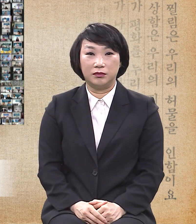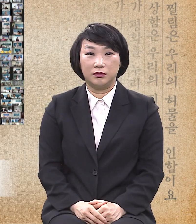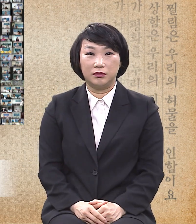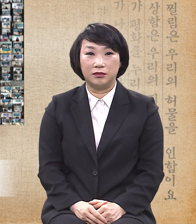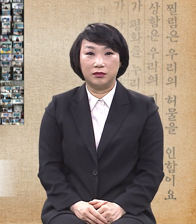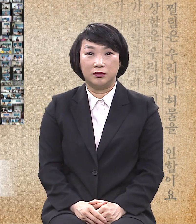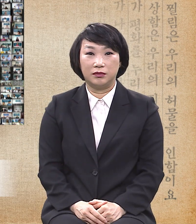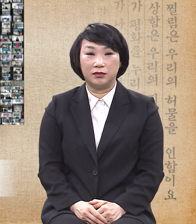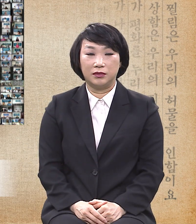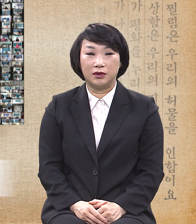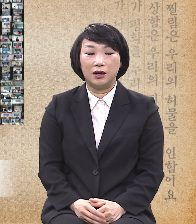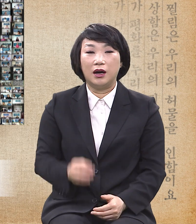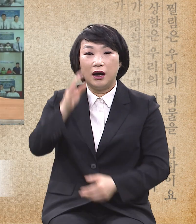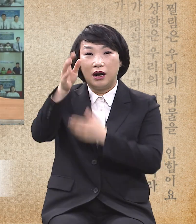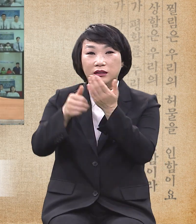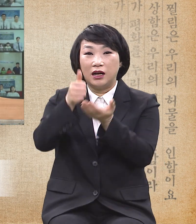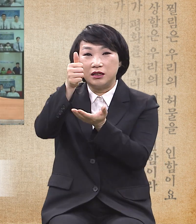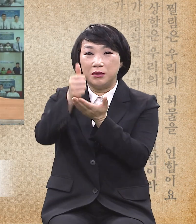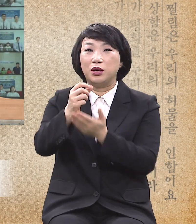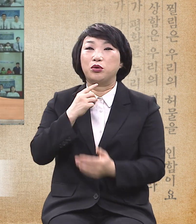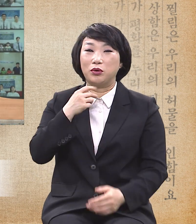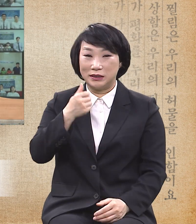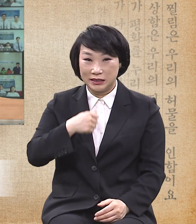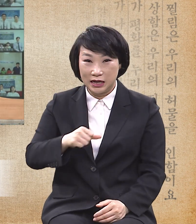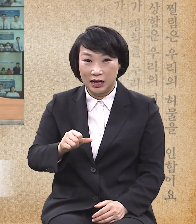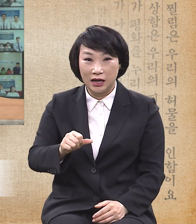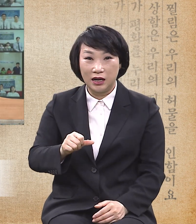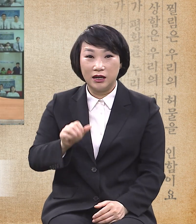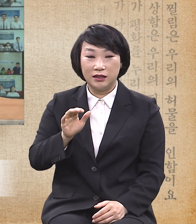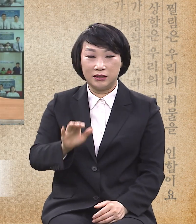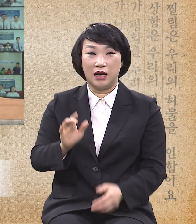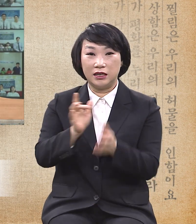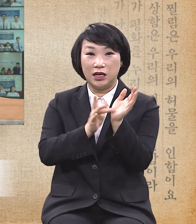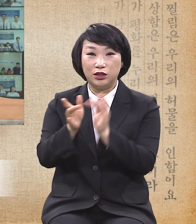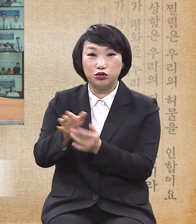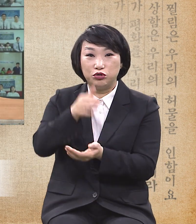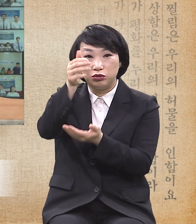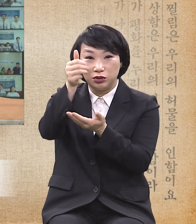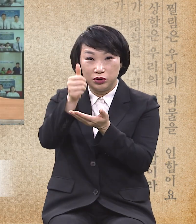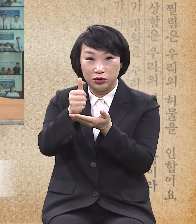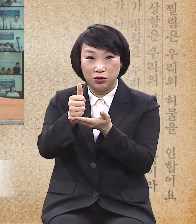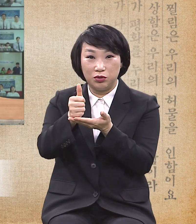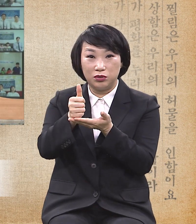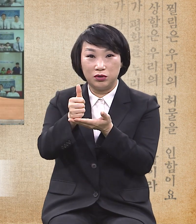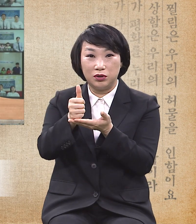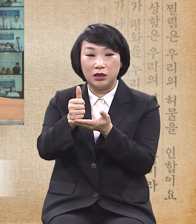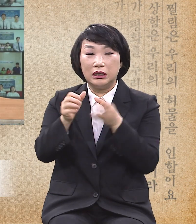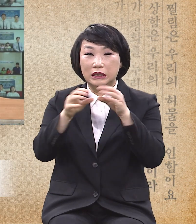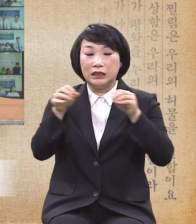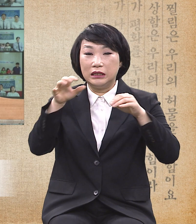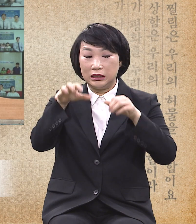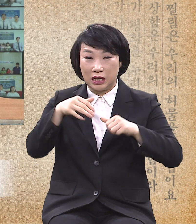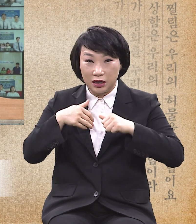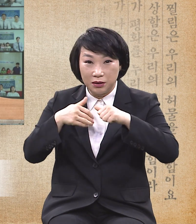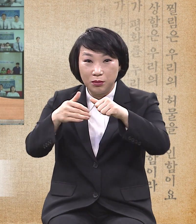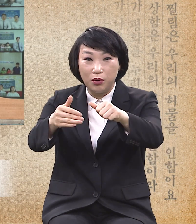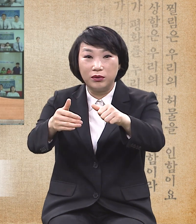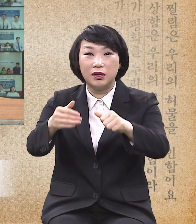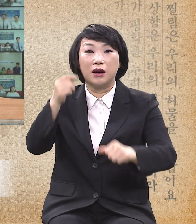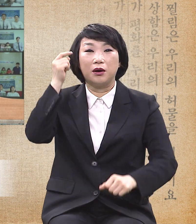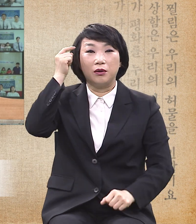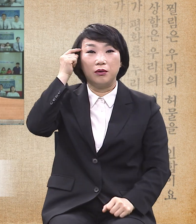하나님께서 자신의 독생자를, 예수 그리스도를 이 땅에 보내신